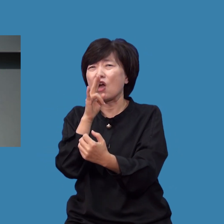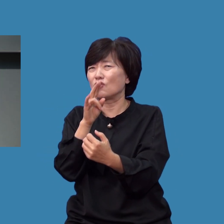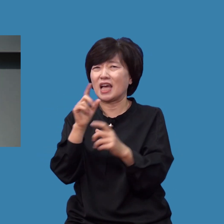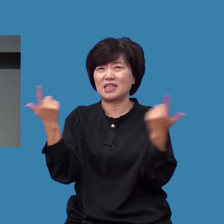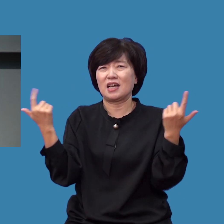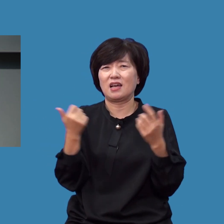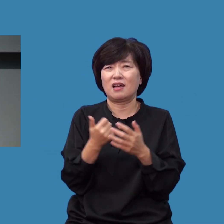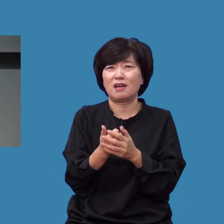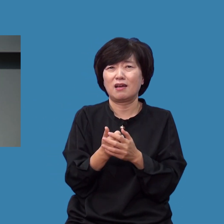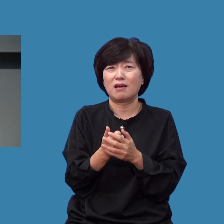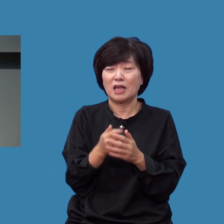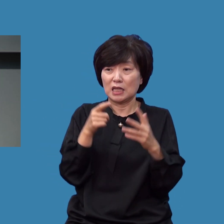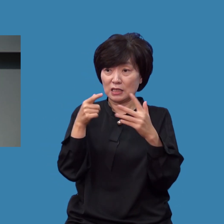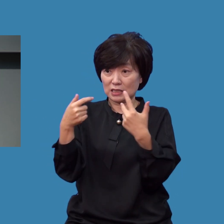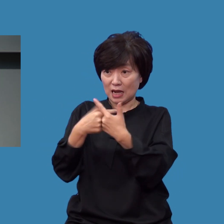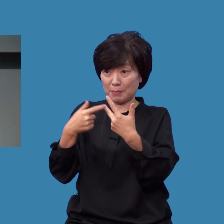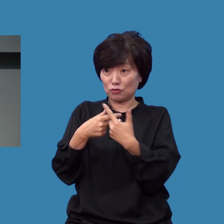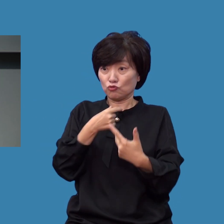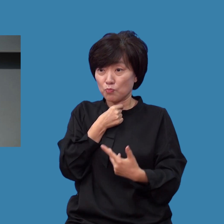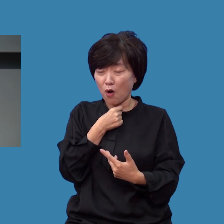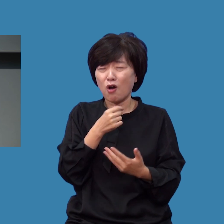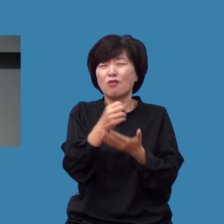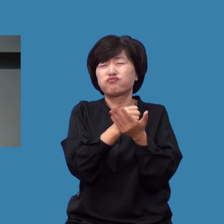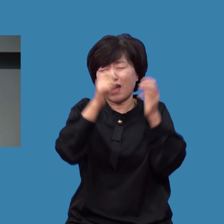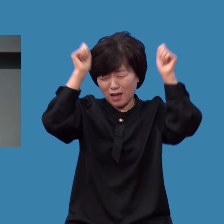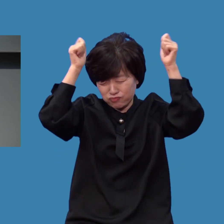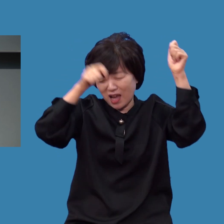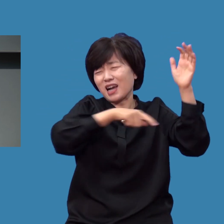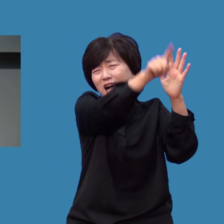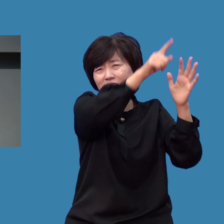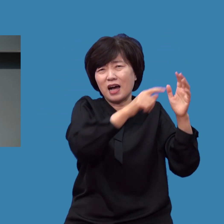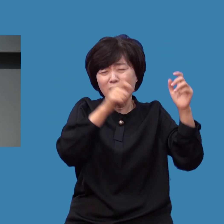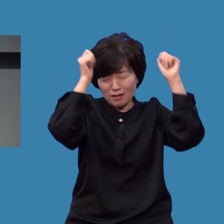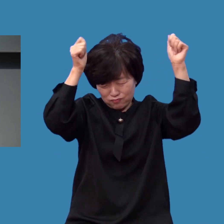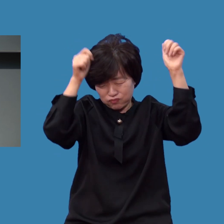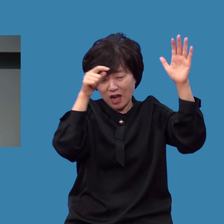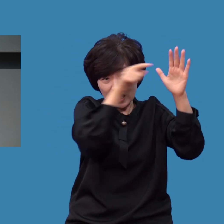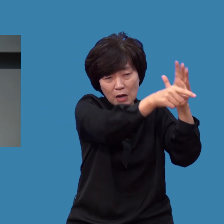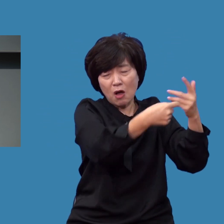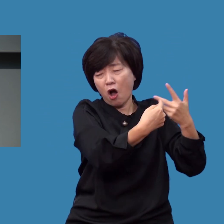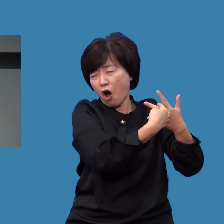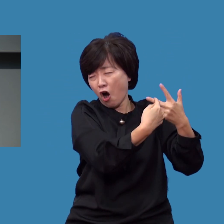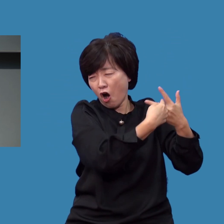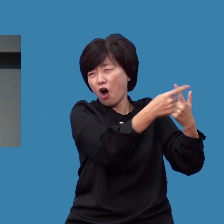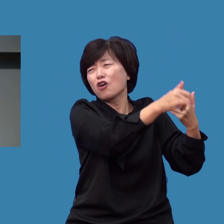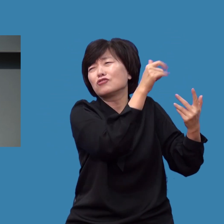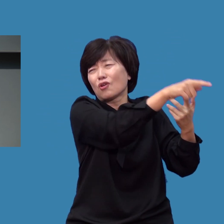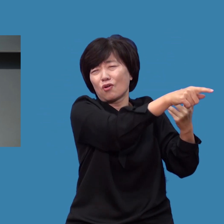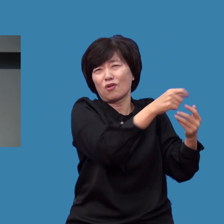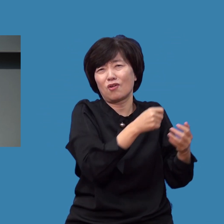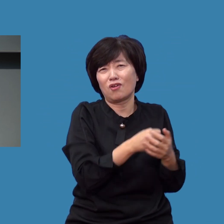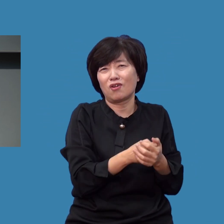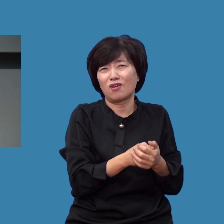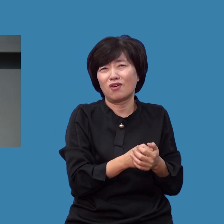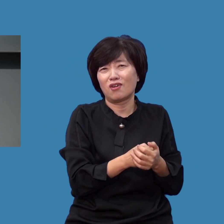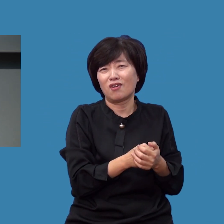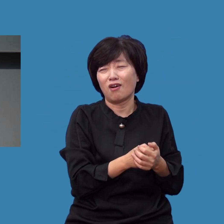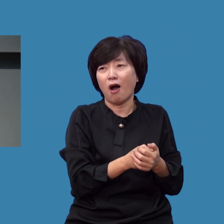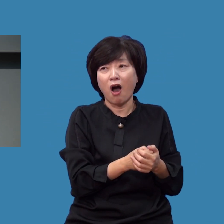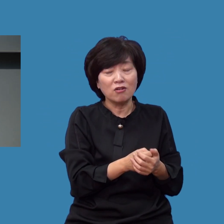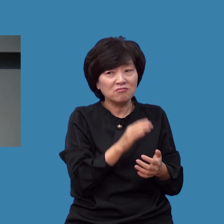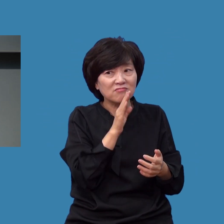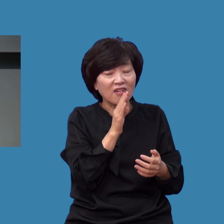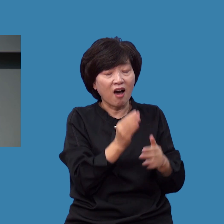찾아가세요. 무당도 신령한 무당 찾아가면 기가 막히게 잘 맞춥니다. 아주 기가 막히게. 어떤